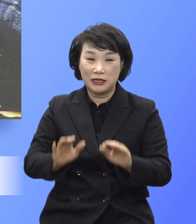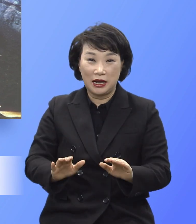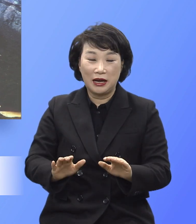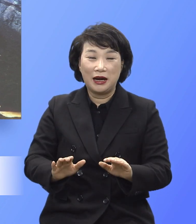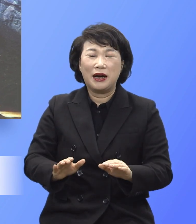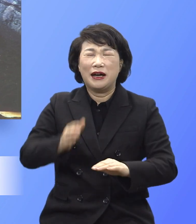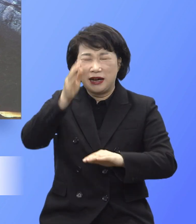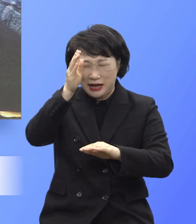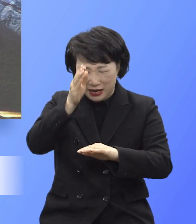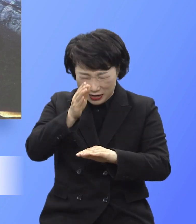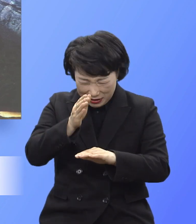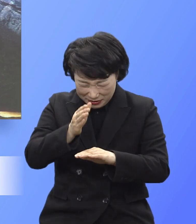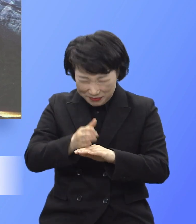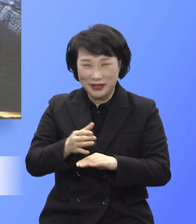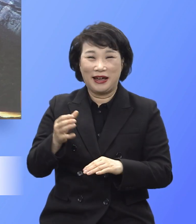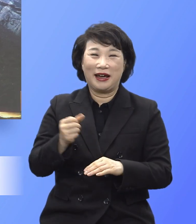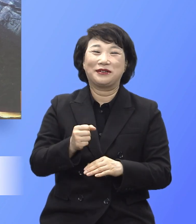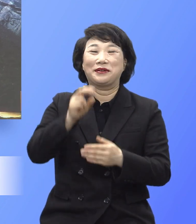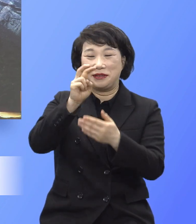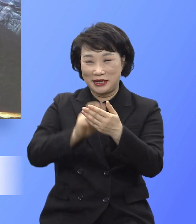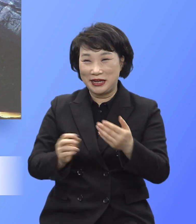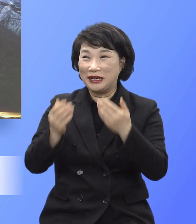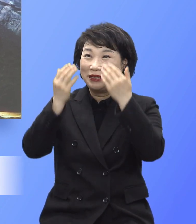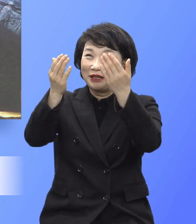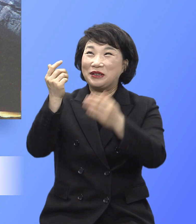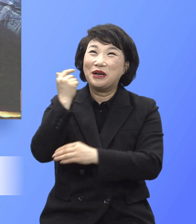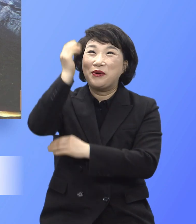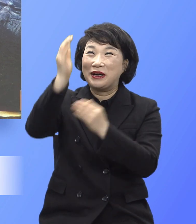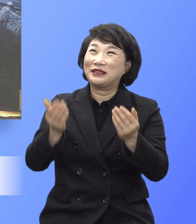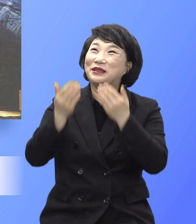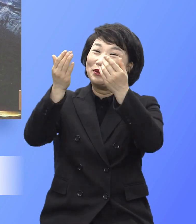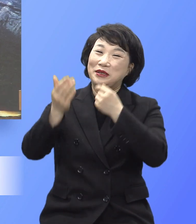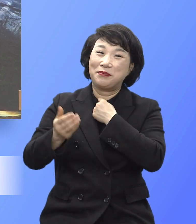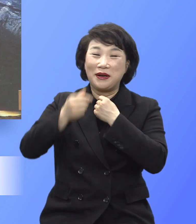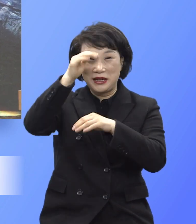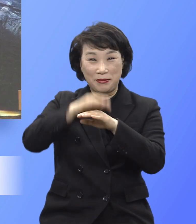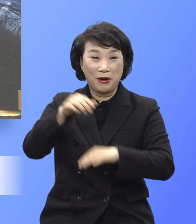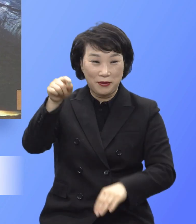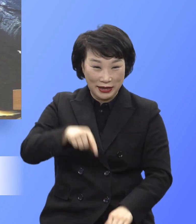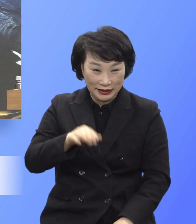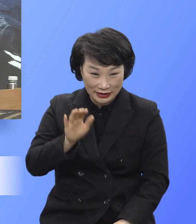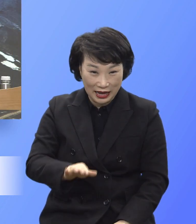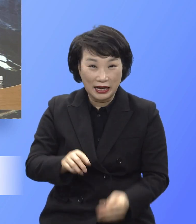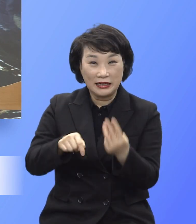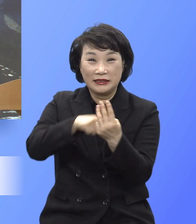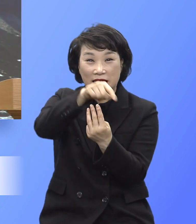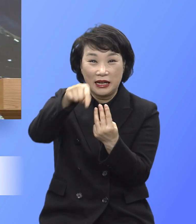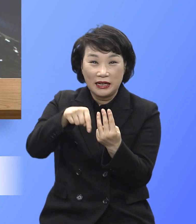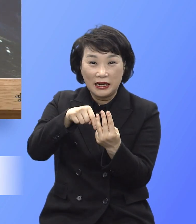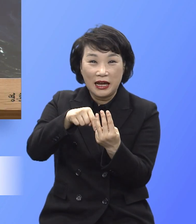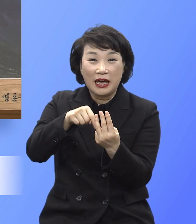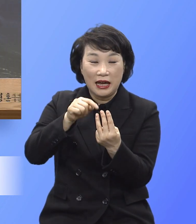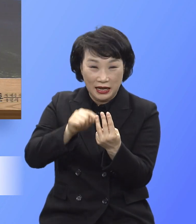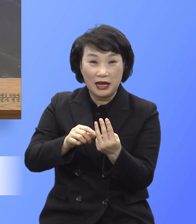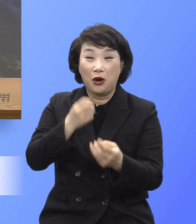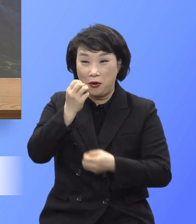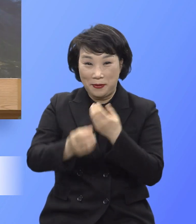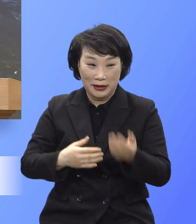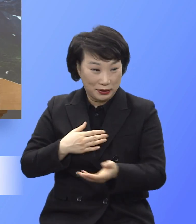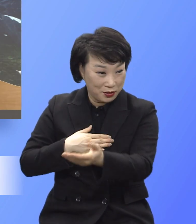오늘 감사, 찬양, 영광 돌리기 위해서 왔다 라고